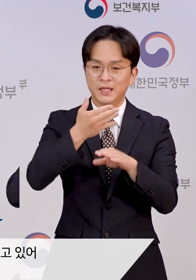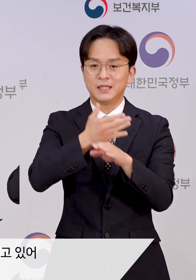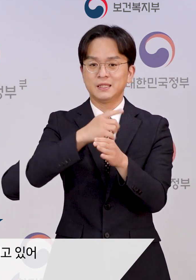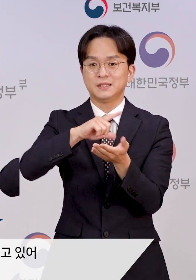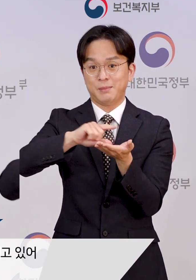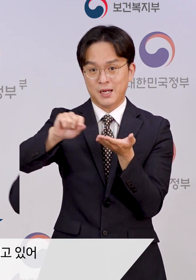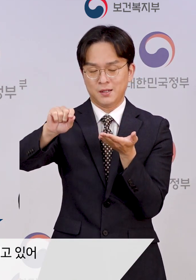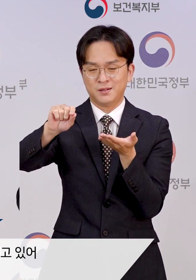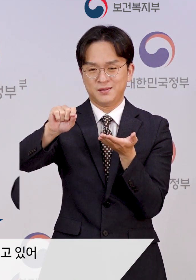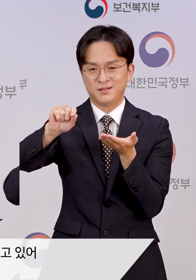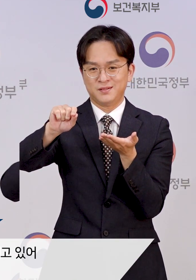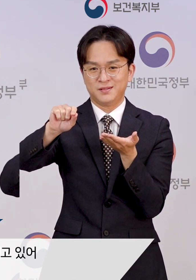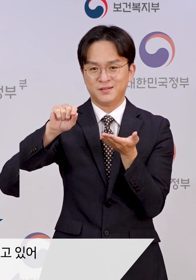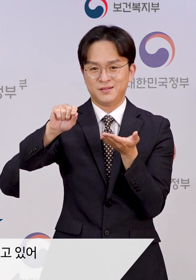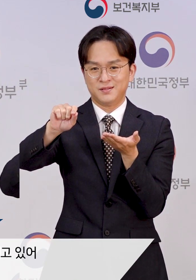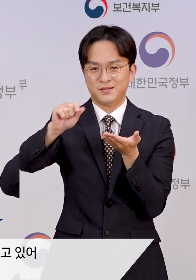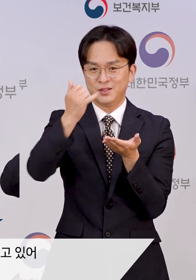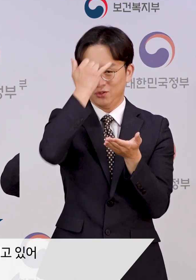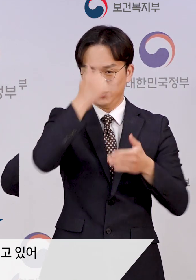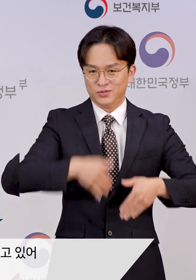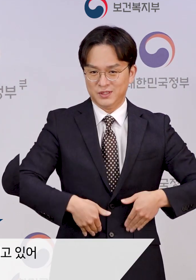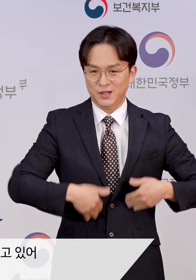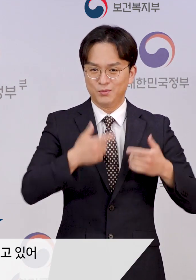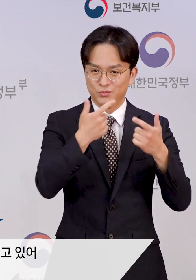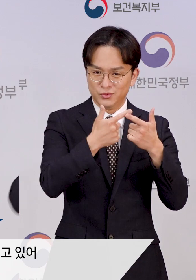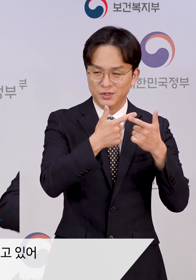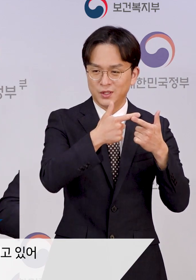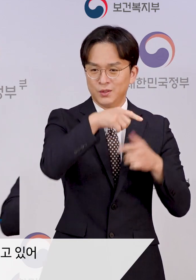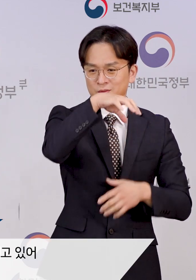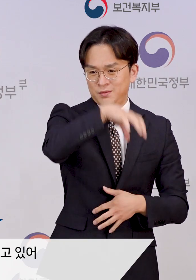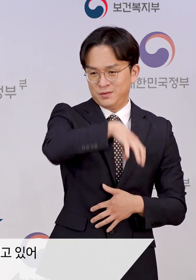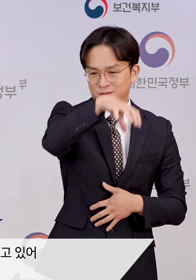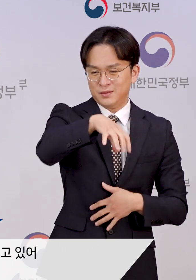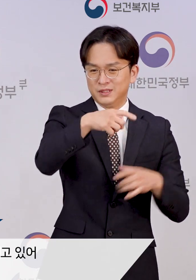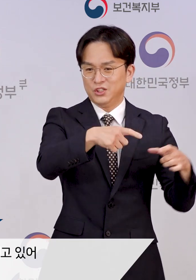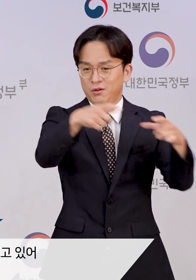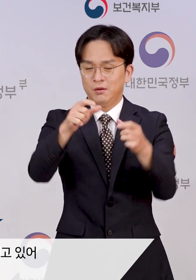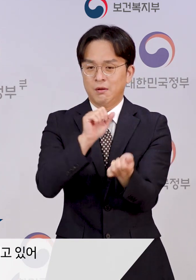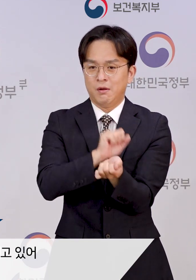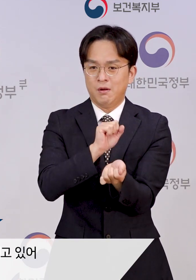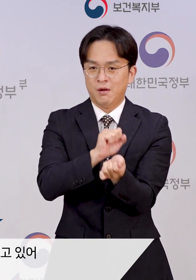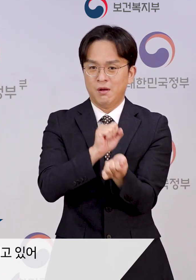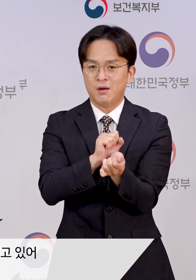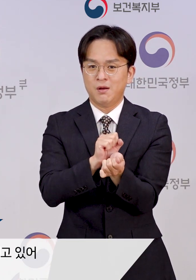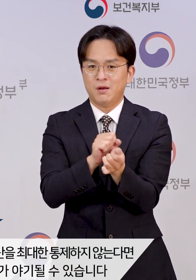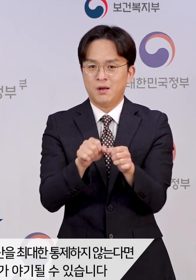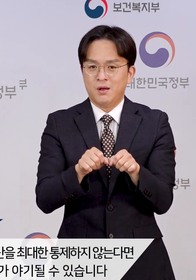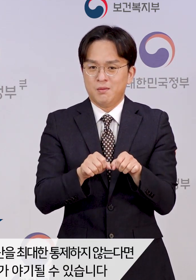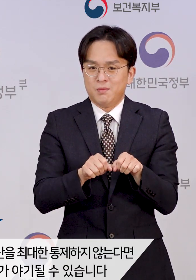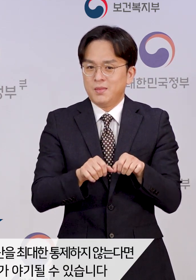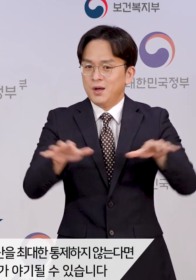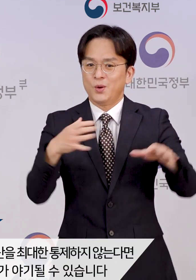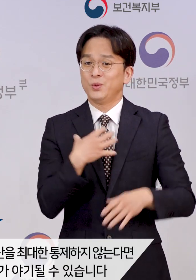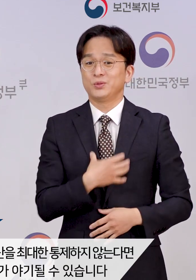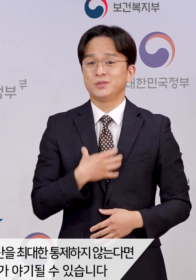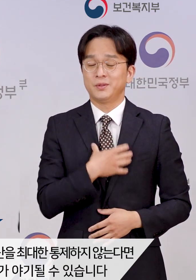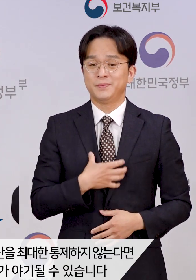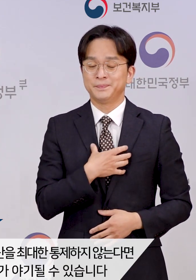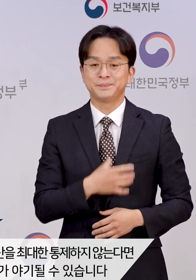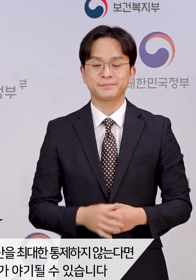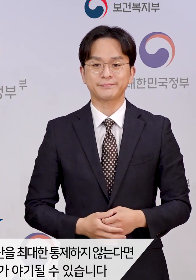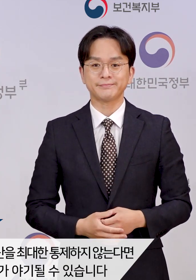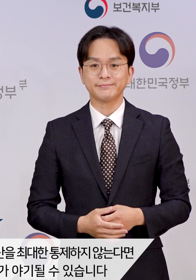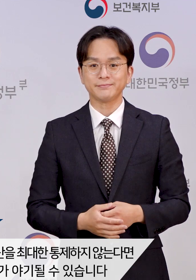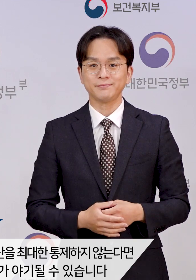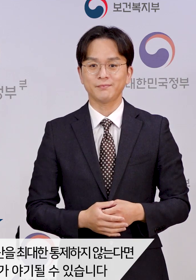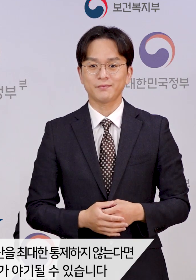확대되고 있어 전국적인 감염 확산 또한 우려되는 상황입니다. 현재의 양상은